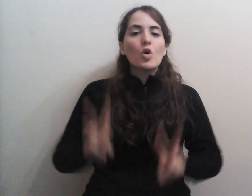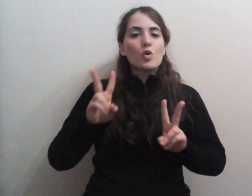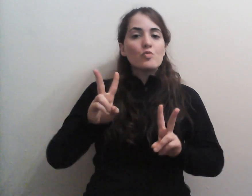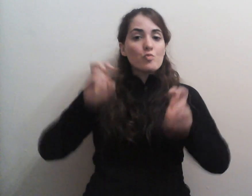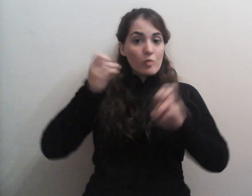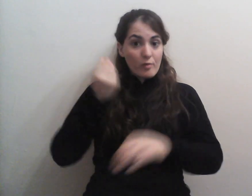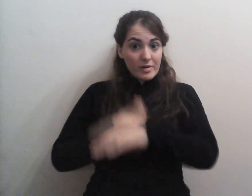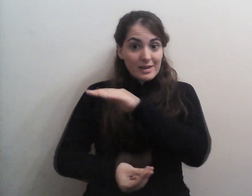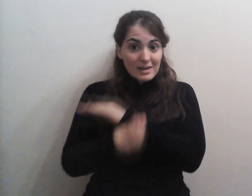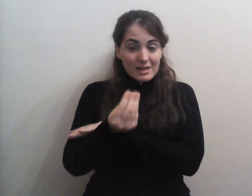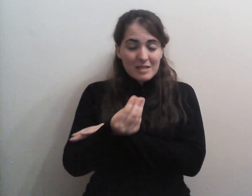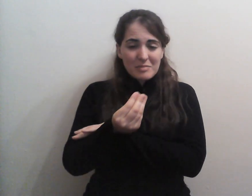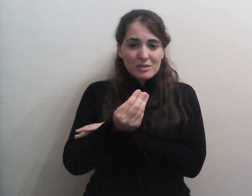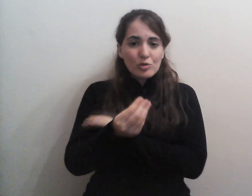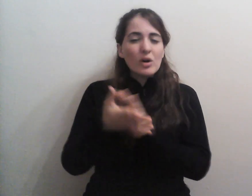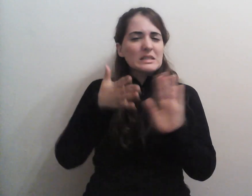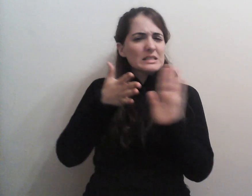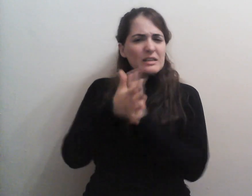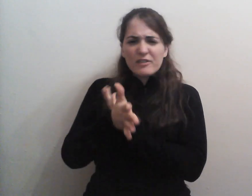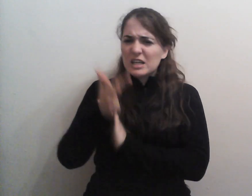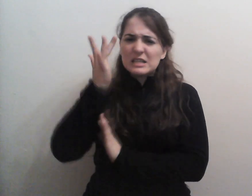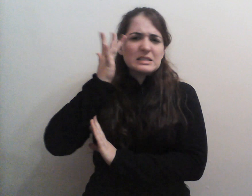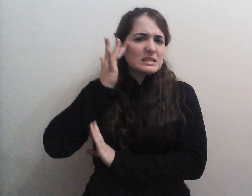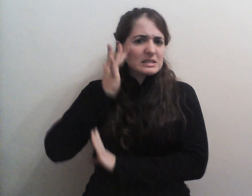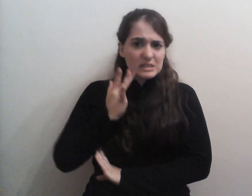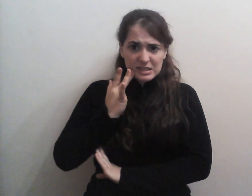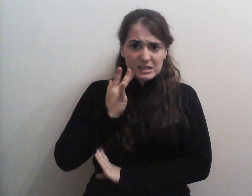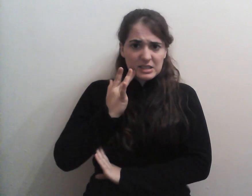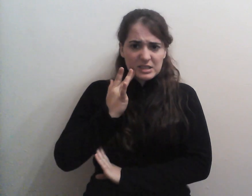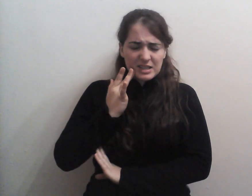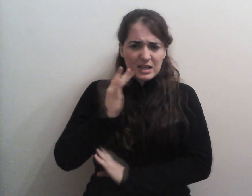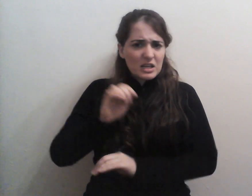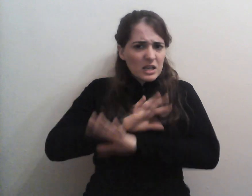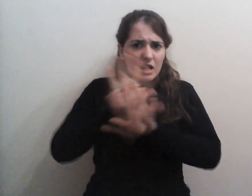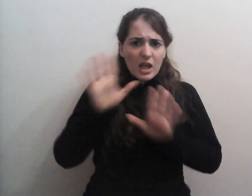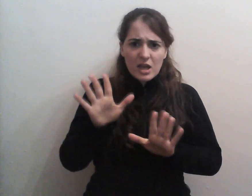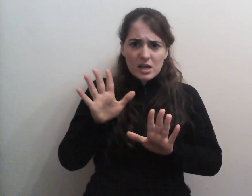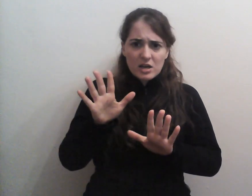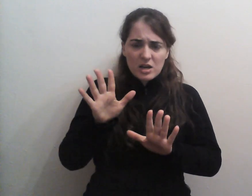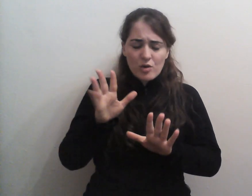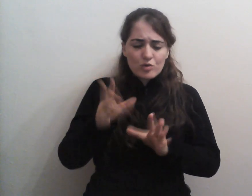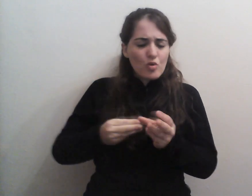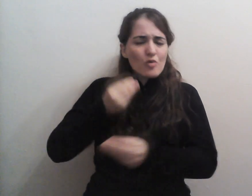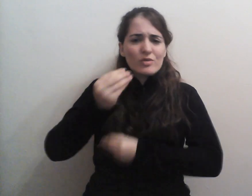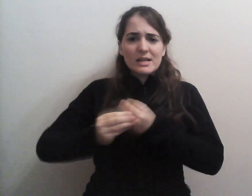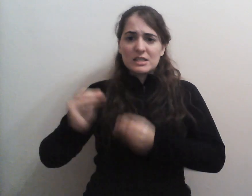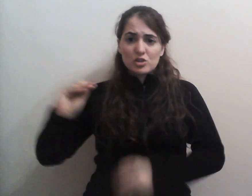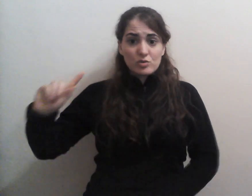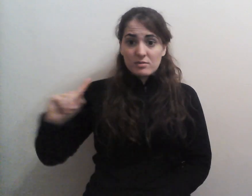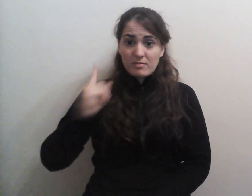El nuevo nacimiento es, en su significado más estrecho, denota el hecho divino por el